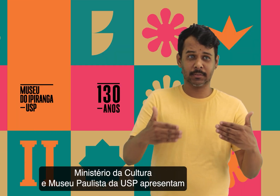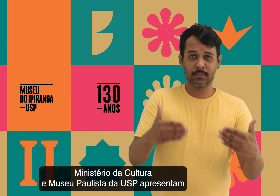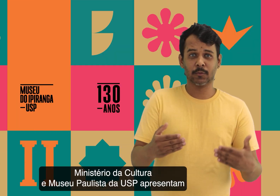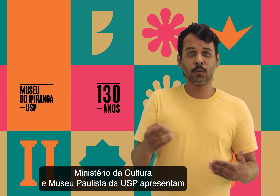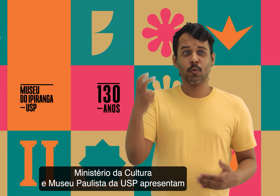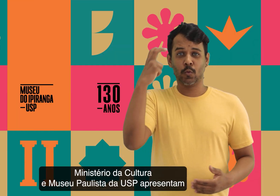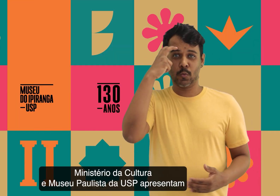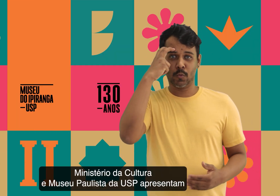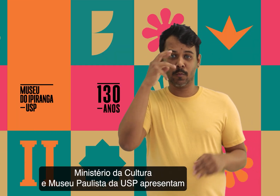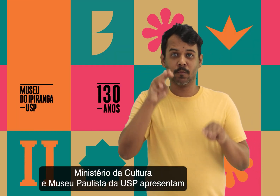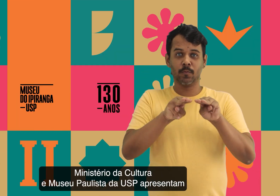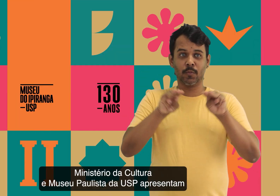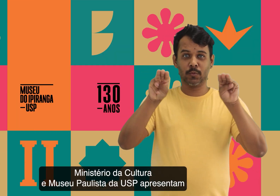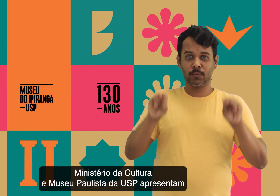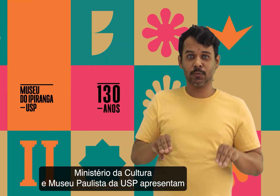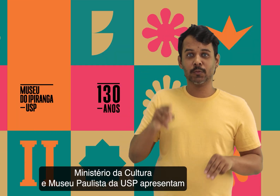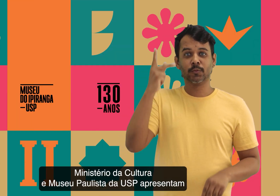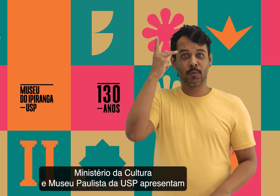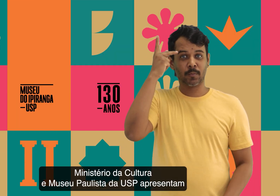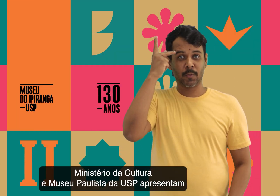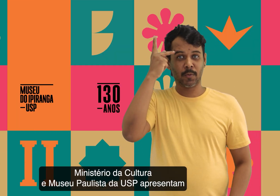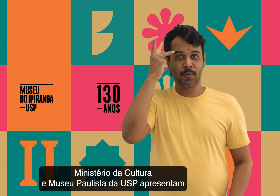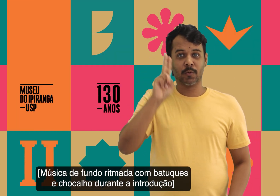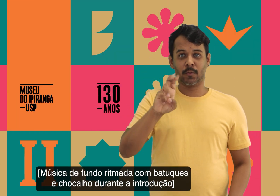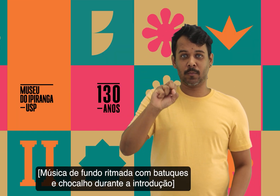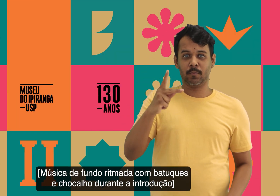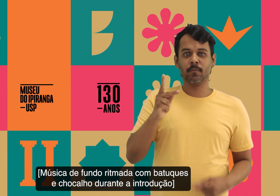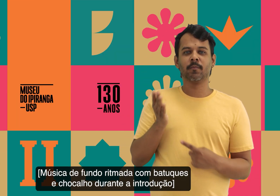Ministério da Cultura e Museu Paulista da USP apresentam...